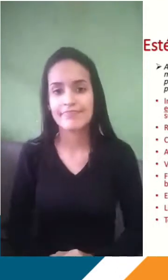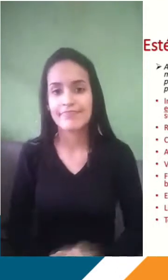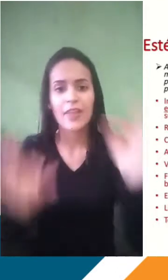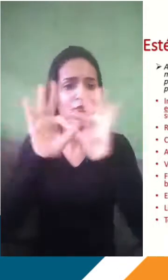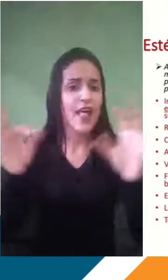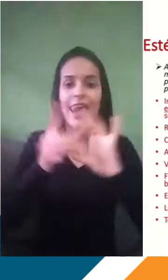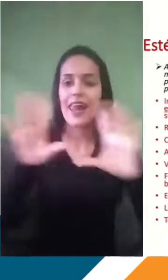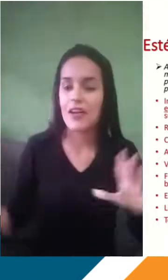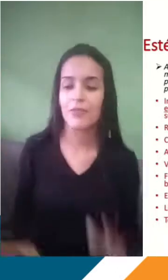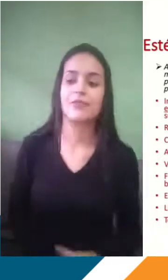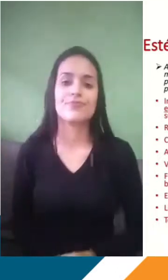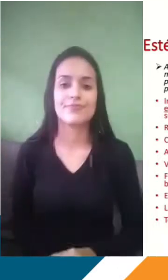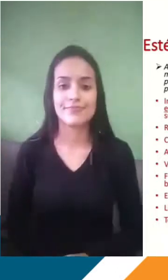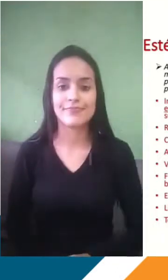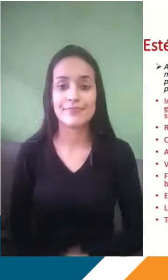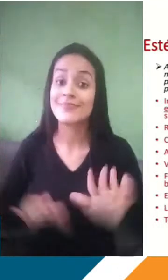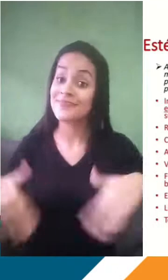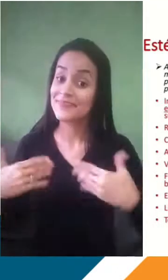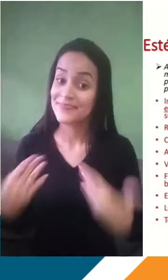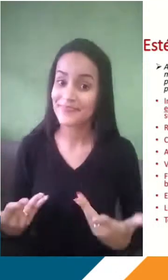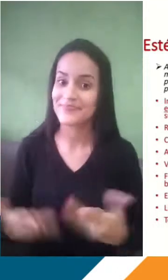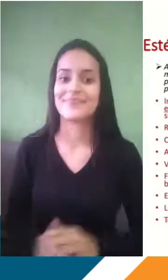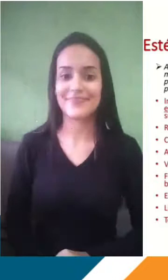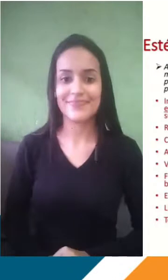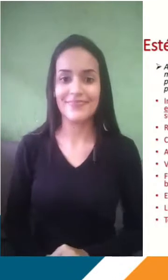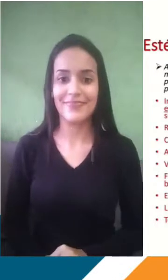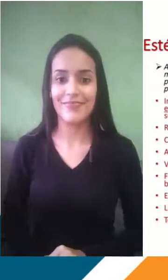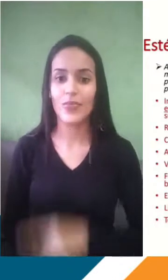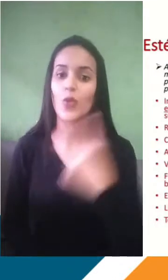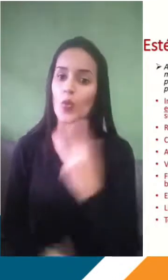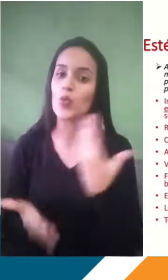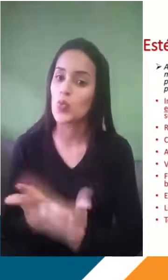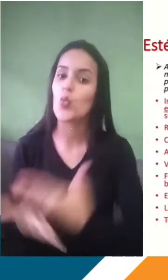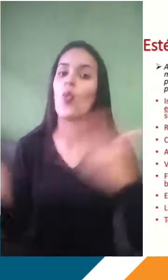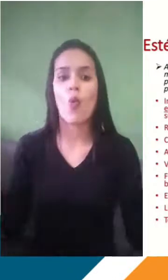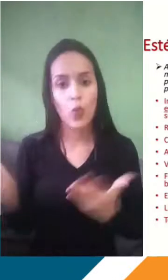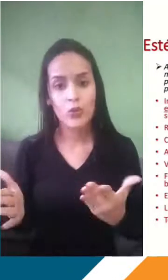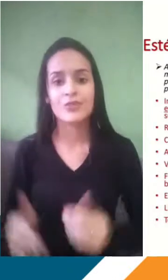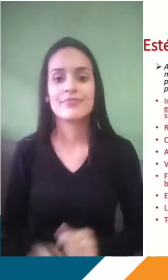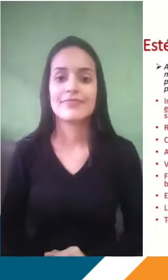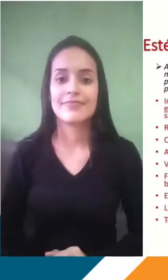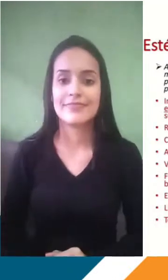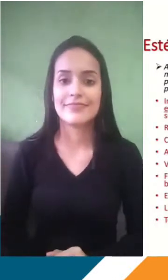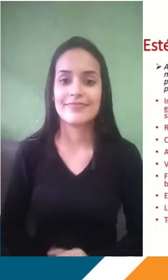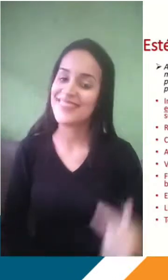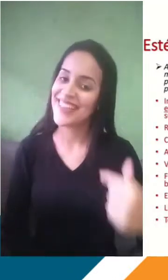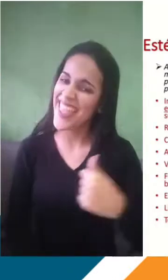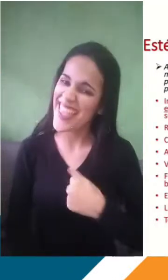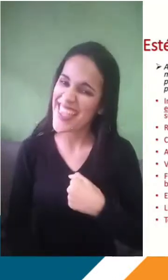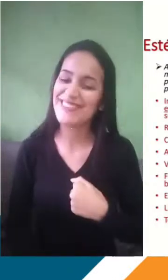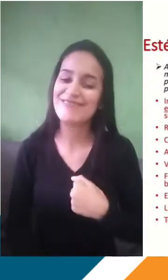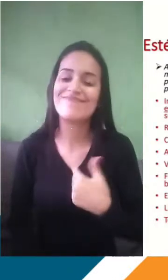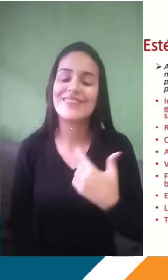pessoal, essa foi a nossa aula de hoje. Espero que vocês tenham gostado de aprender sobre a semana de 22.